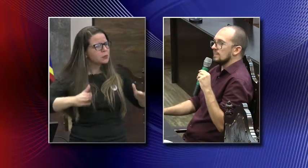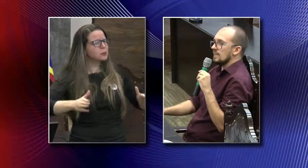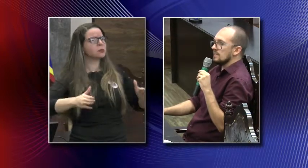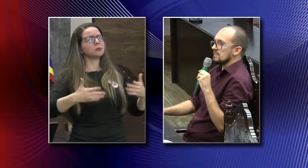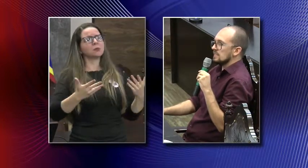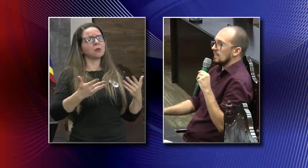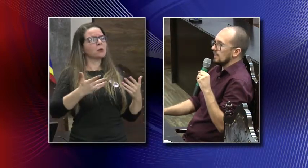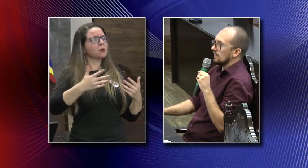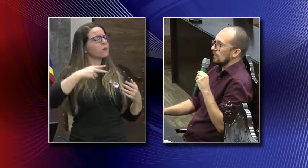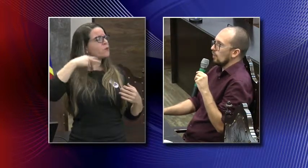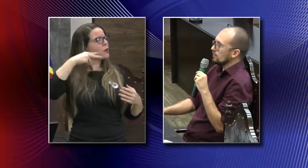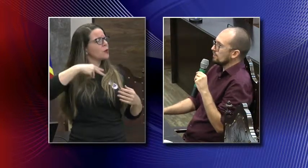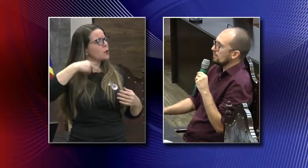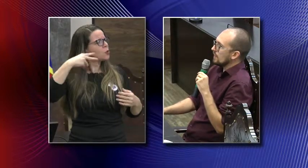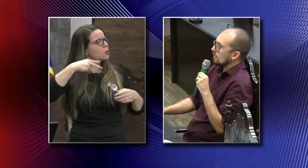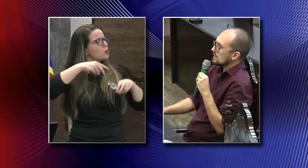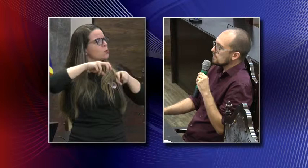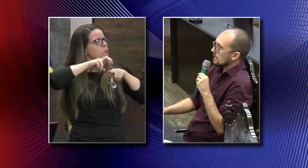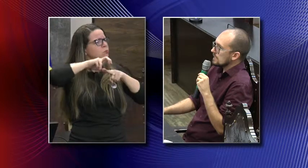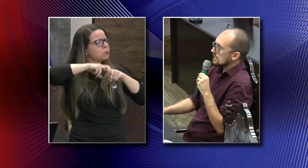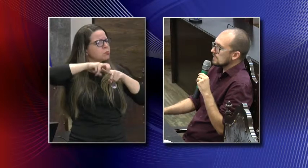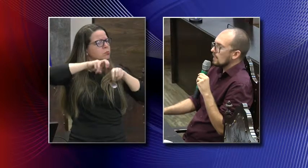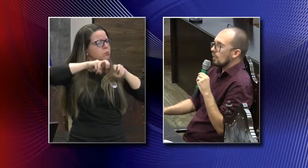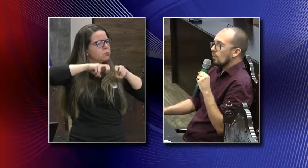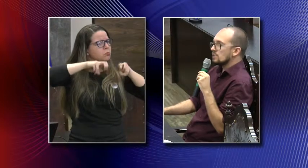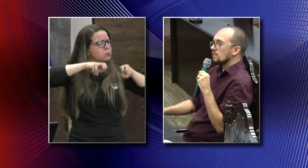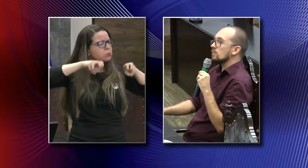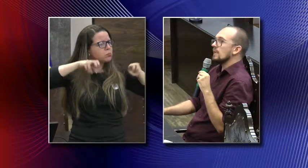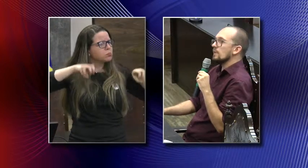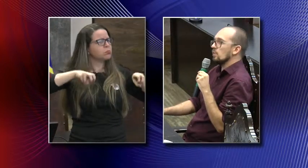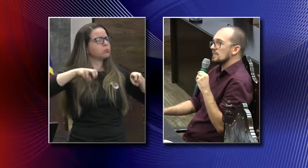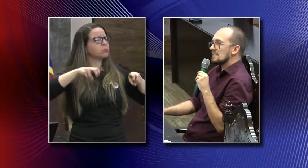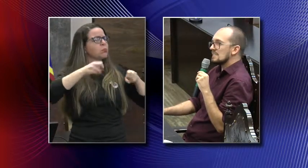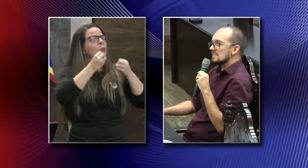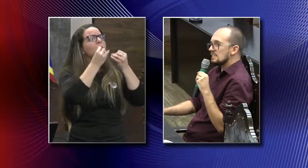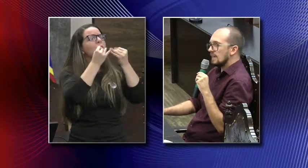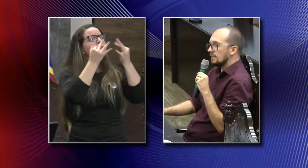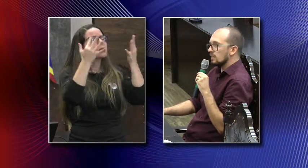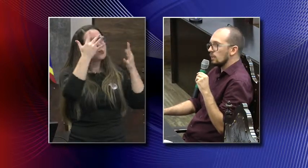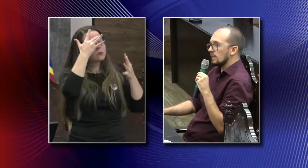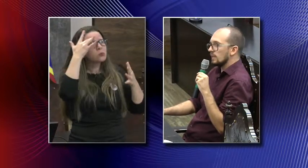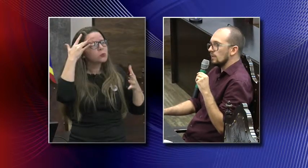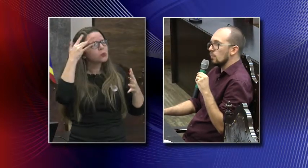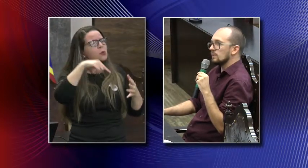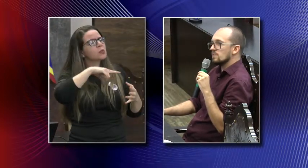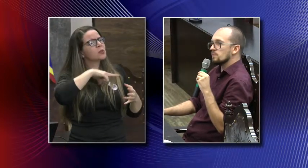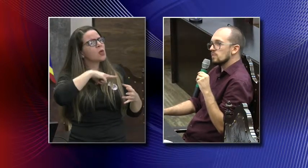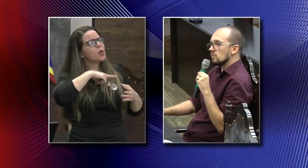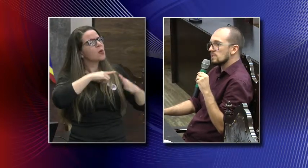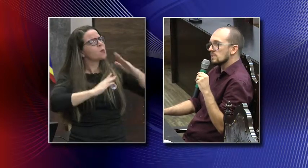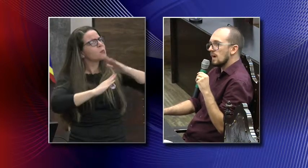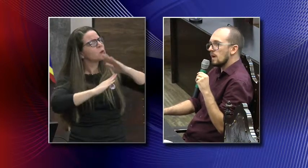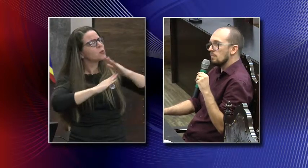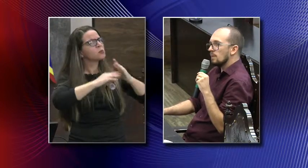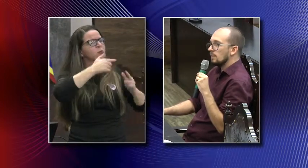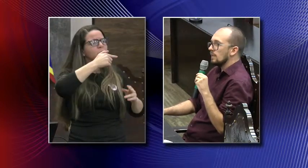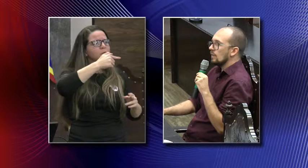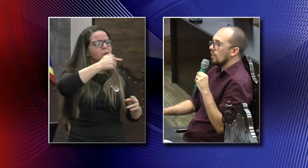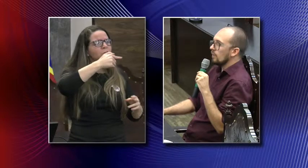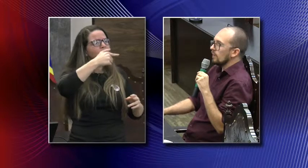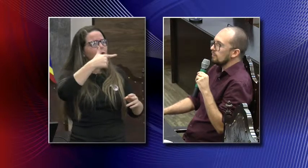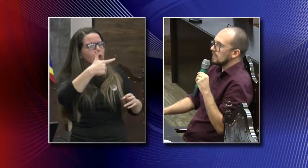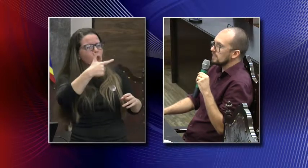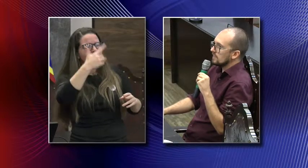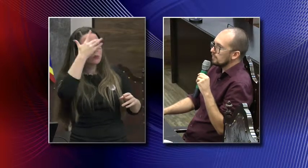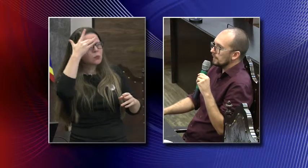Quantas cadeiras tem aqui? Onde ficam as mesas? Onde é que os vereadores sentam aqui? Quantas pessoas cabem?